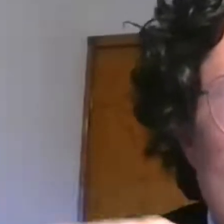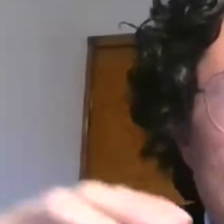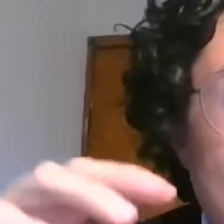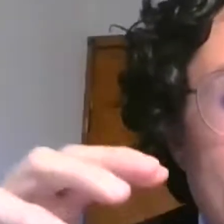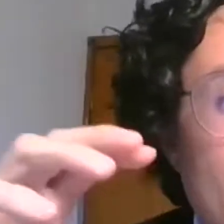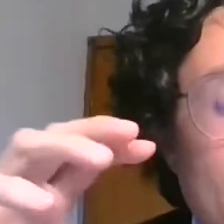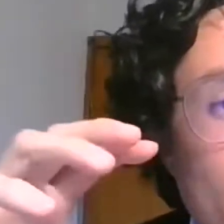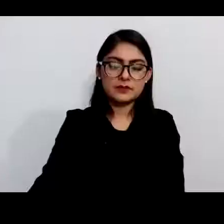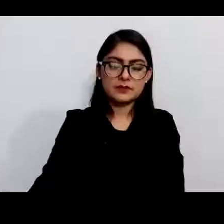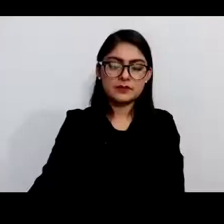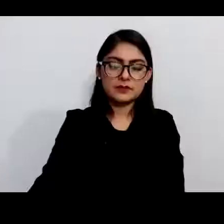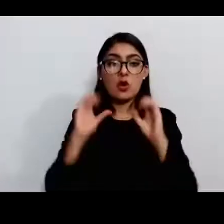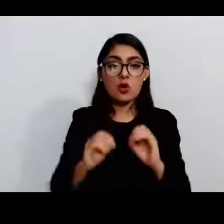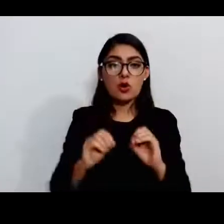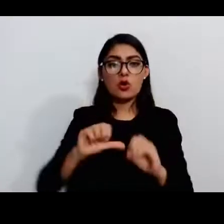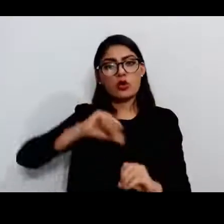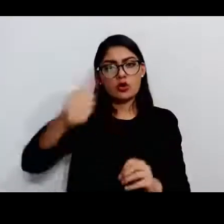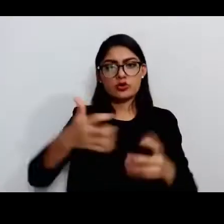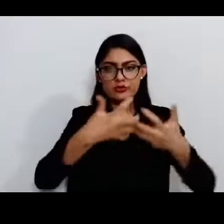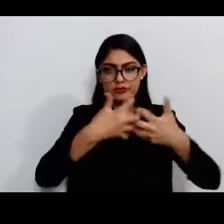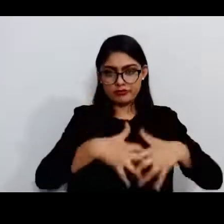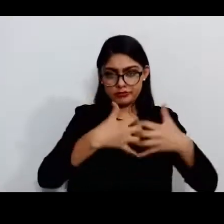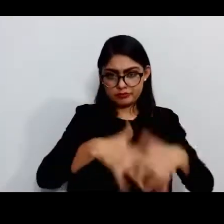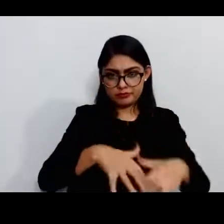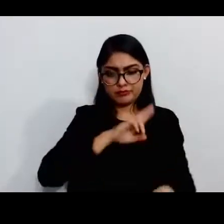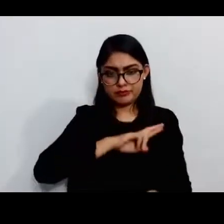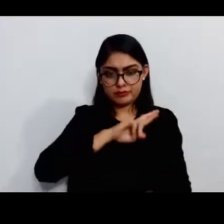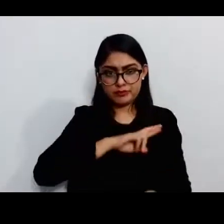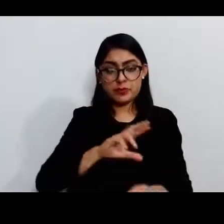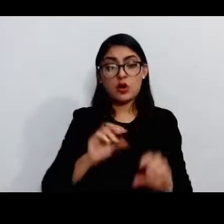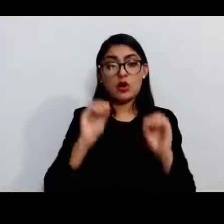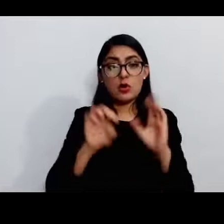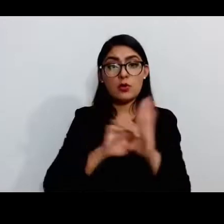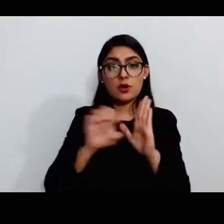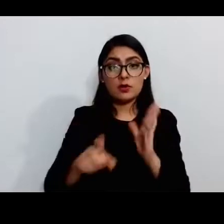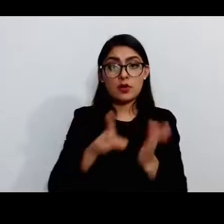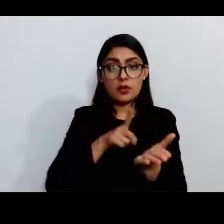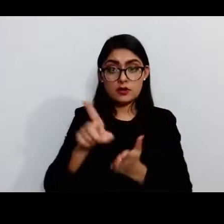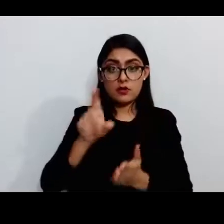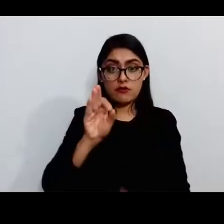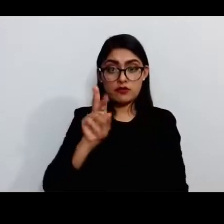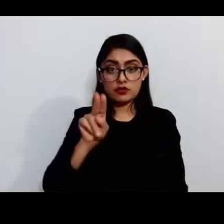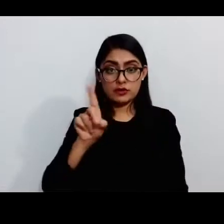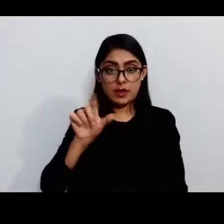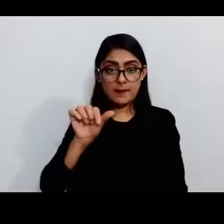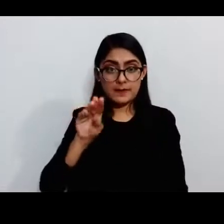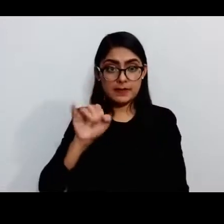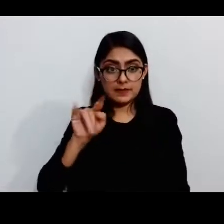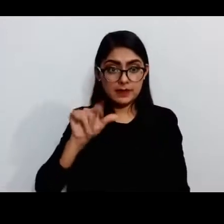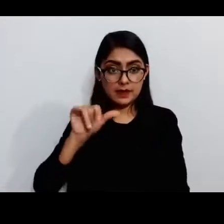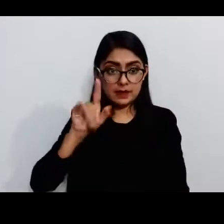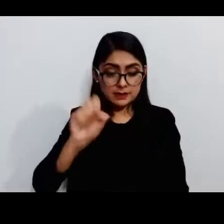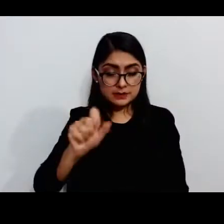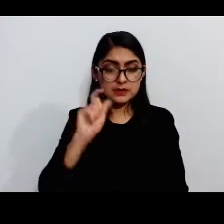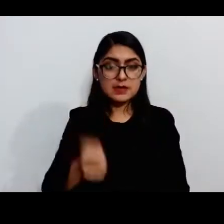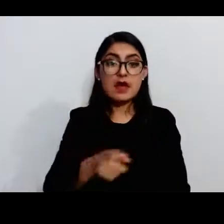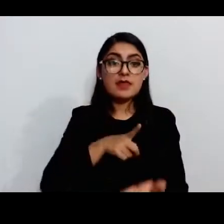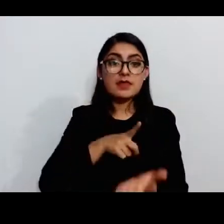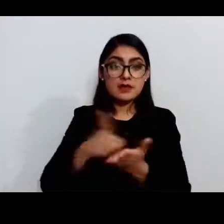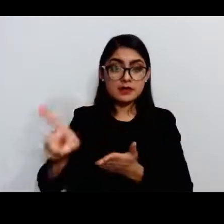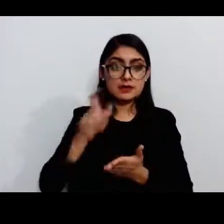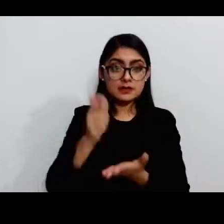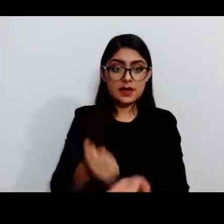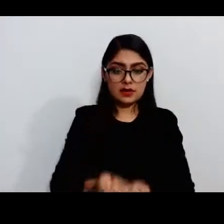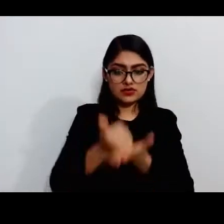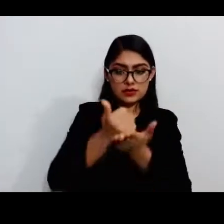vez los derechos humanos o derechos fundamentales pueden ser los valores que sustentan, que deben guiar la actuación